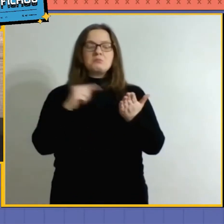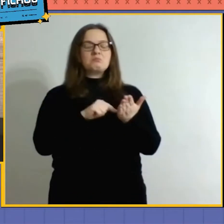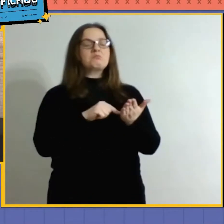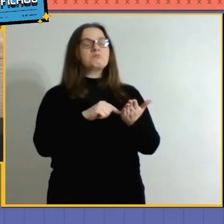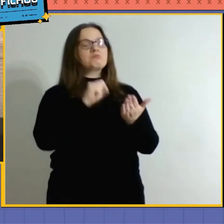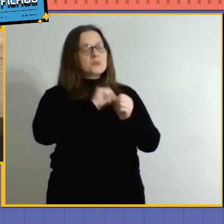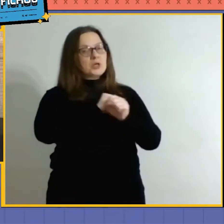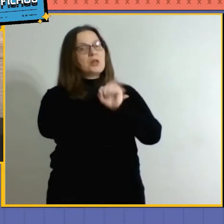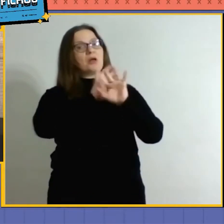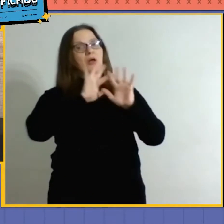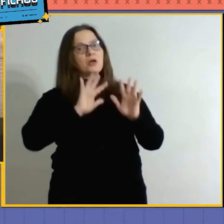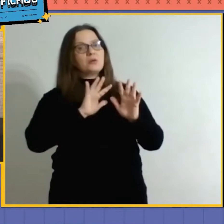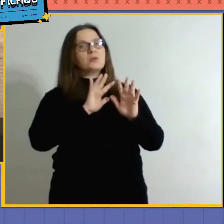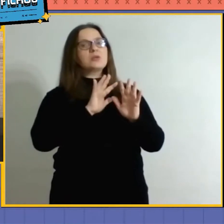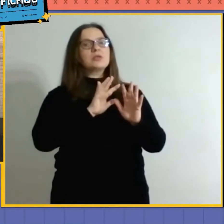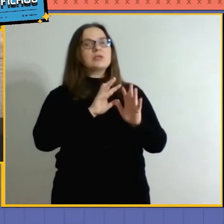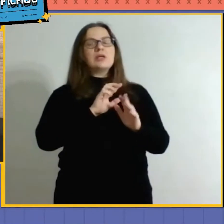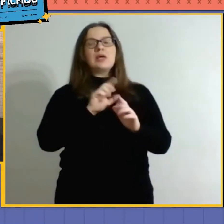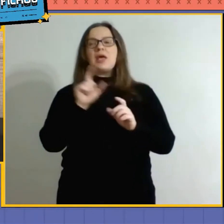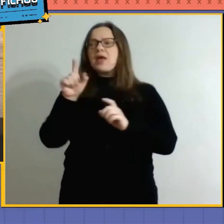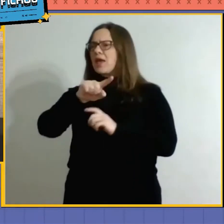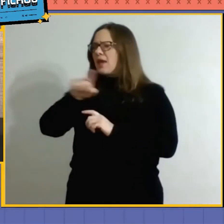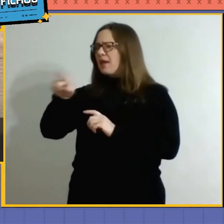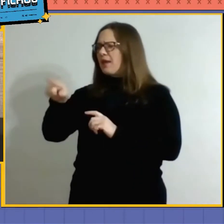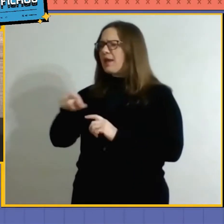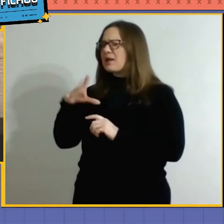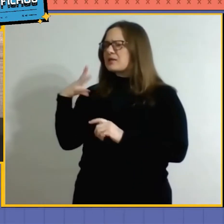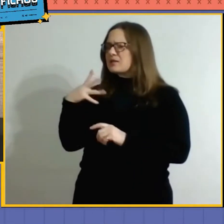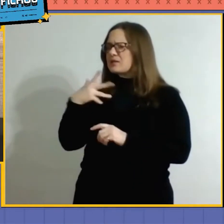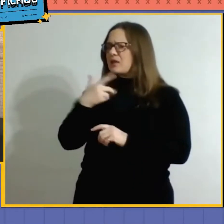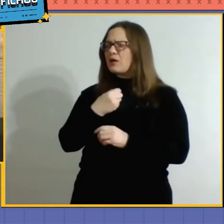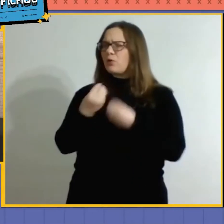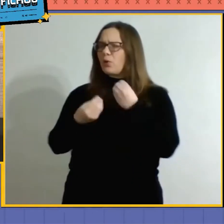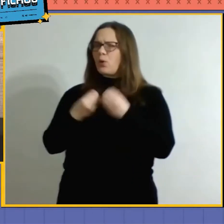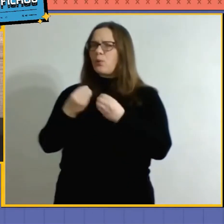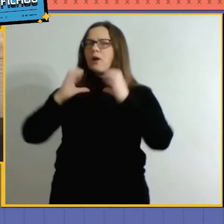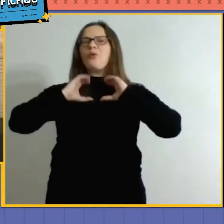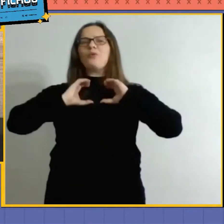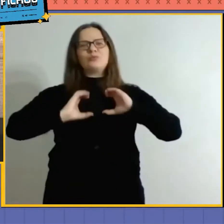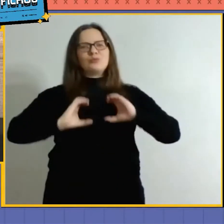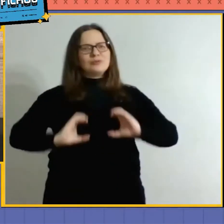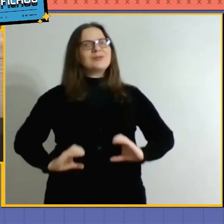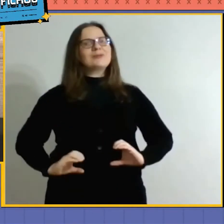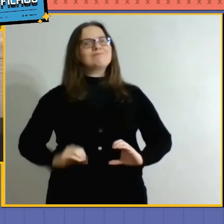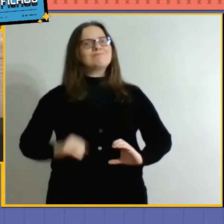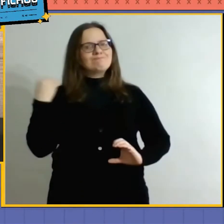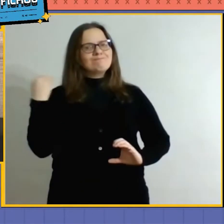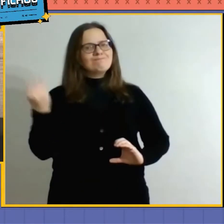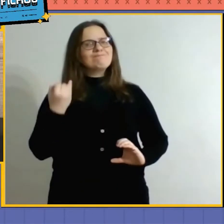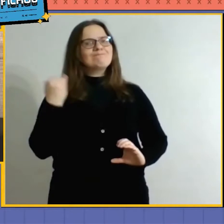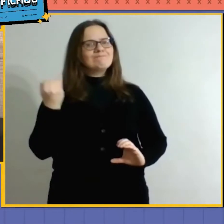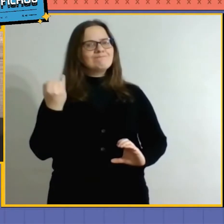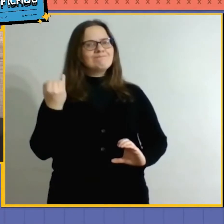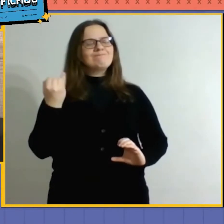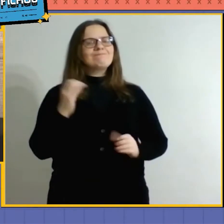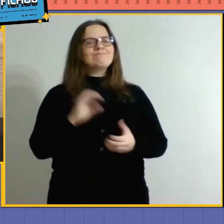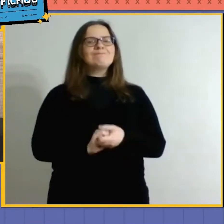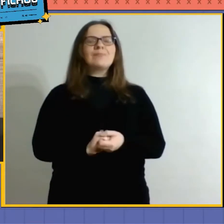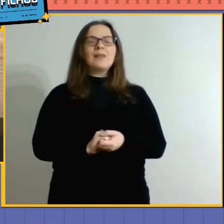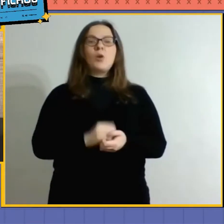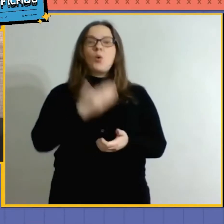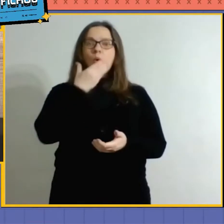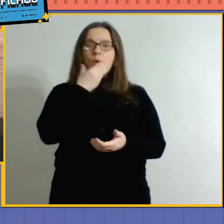pode ser ganha para o senhor pela conduta a outra pessoa aqui o marido pode ser ganho pela conduta da